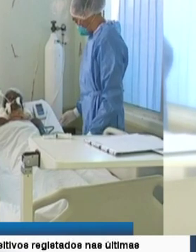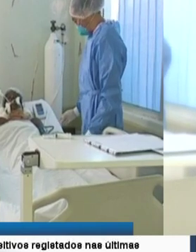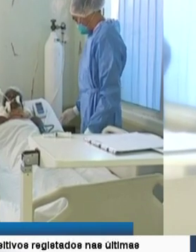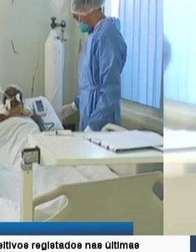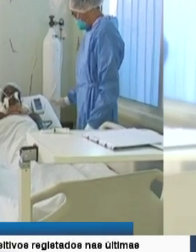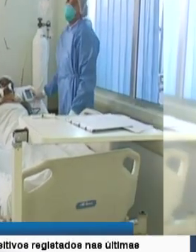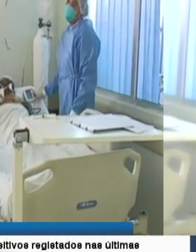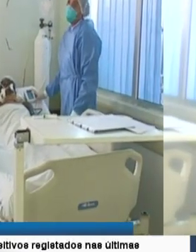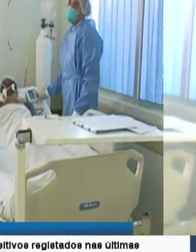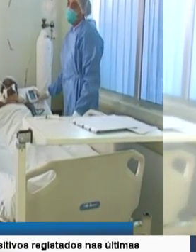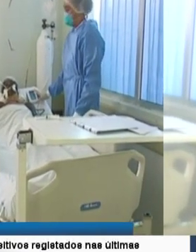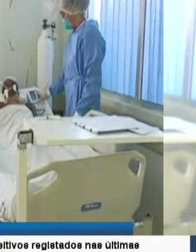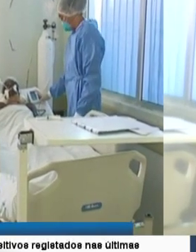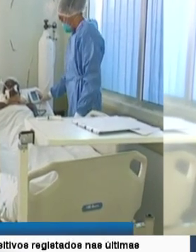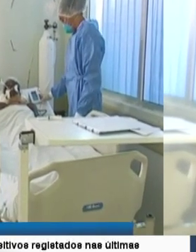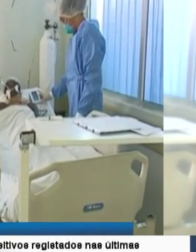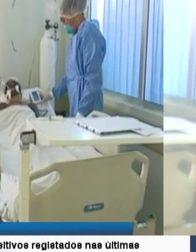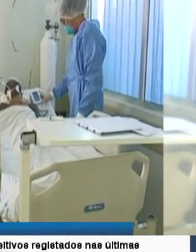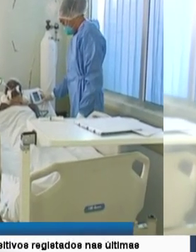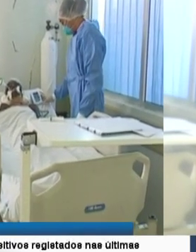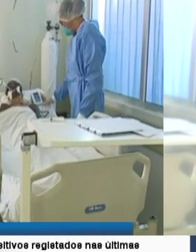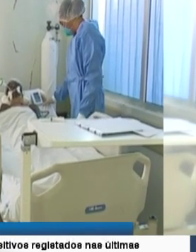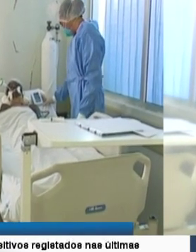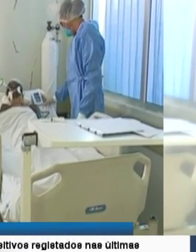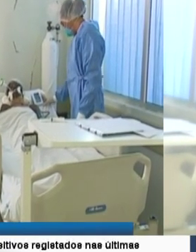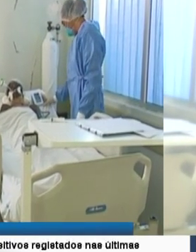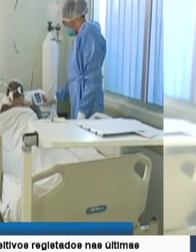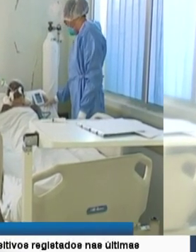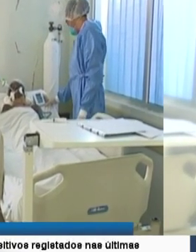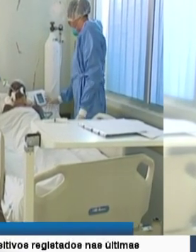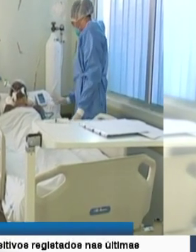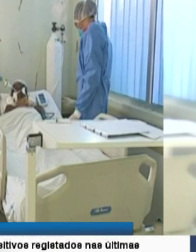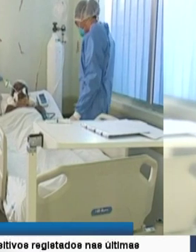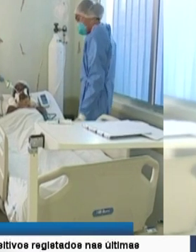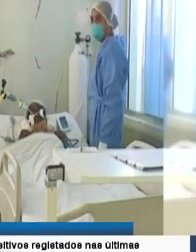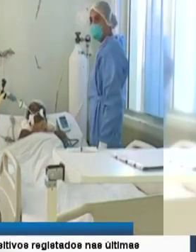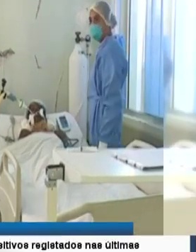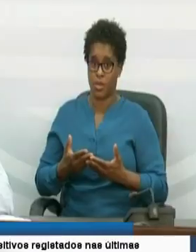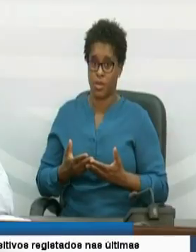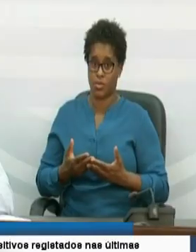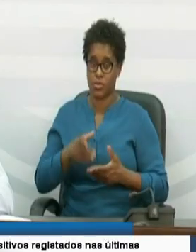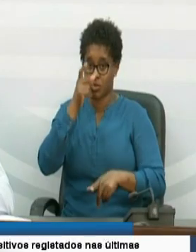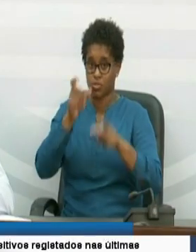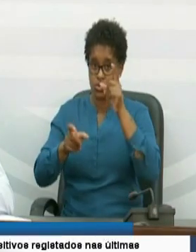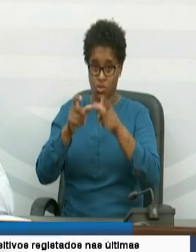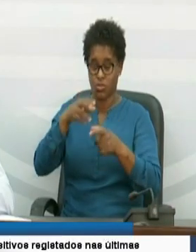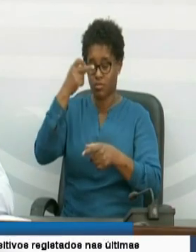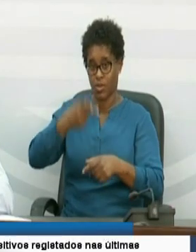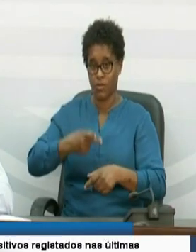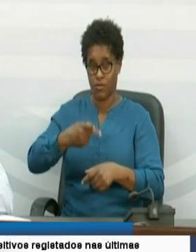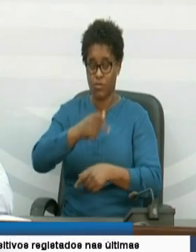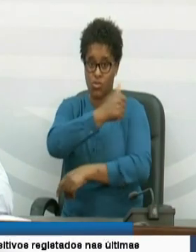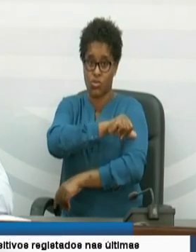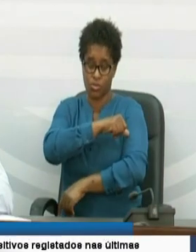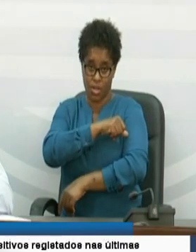são válidos nos casos de internamentos, explica Jorge Noel Barreto. Em termos de pessoas internadas nos